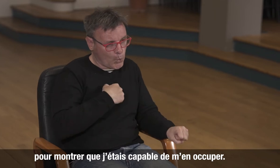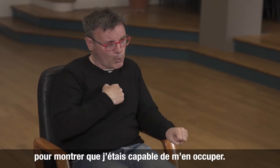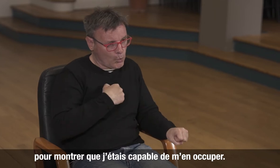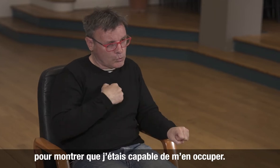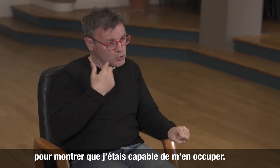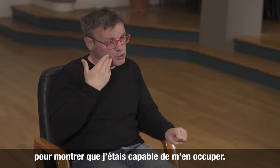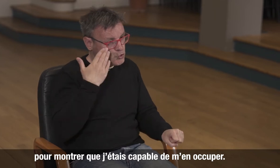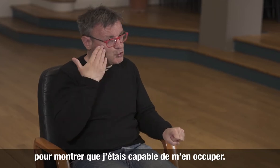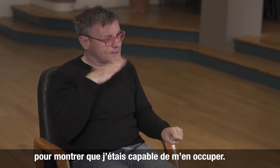de m'en occuper.